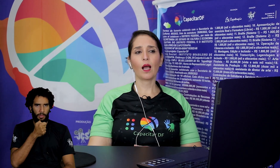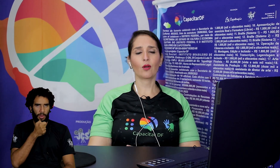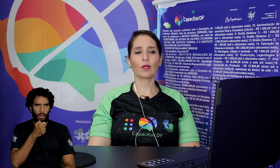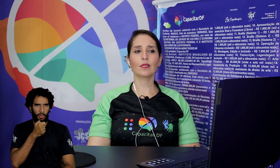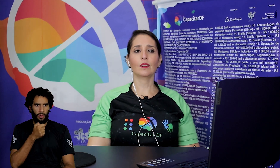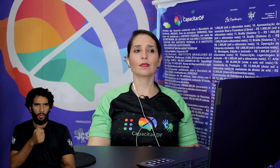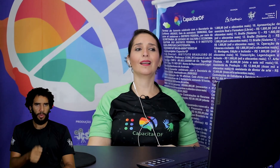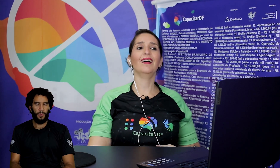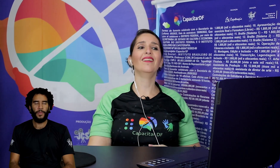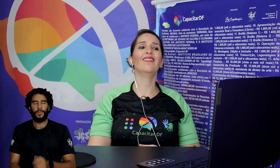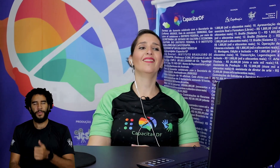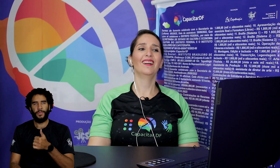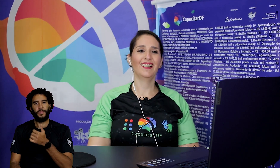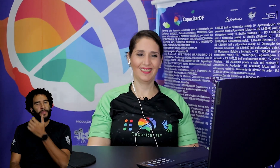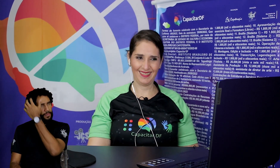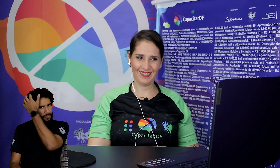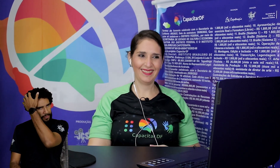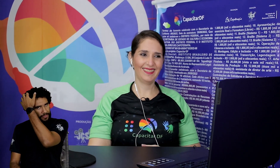Ah, agora sim.